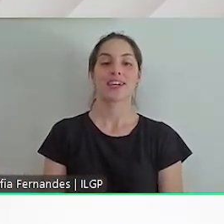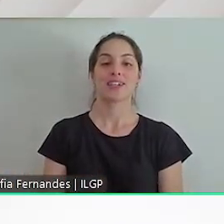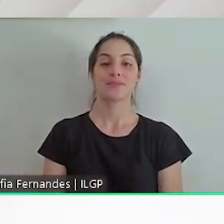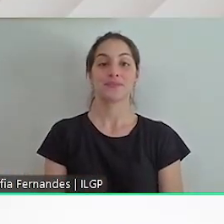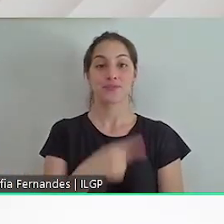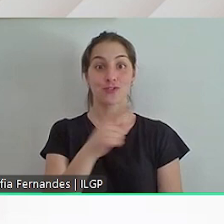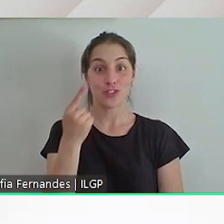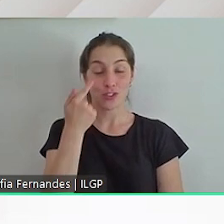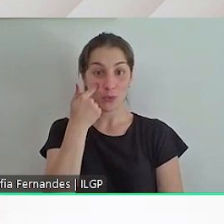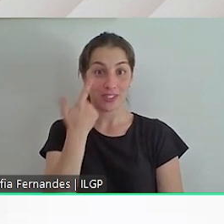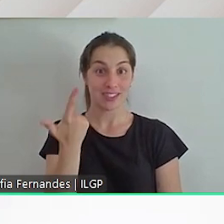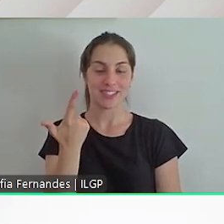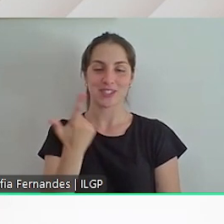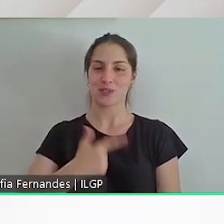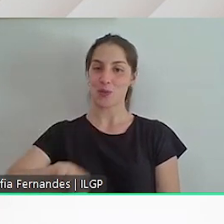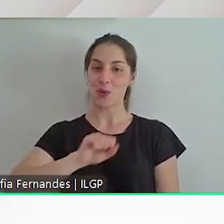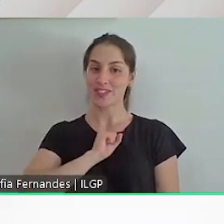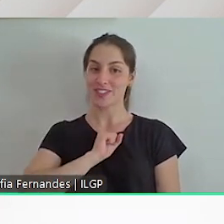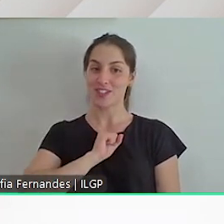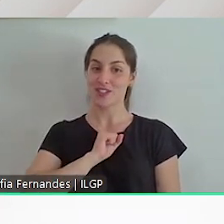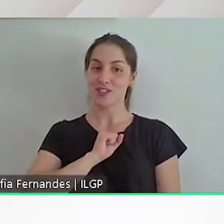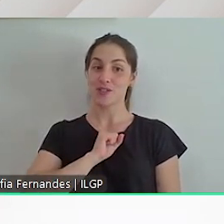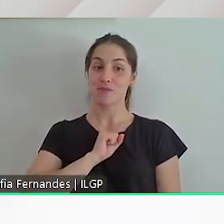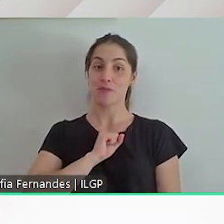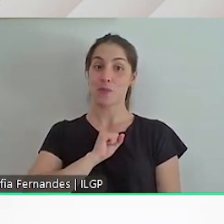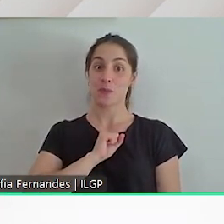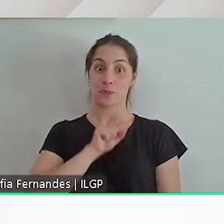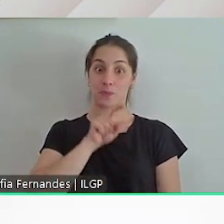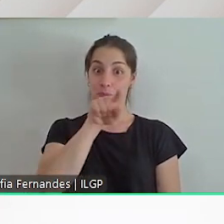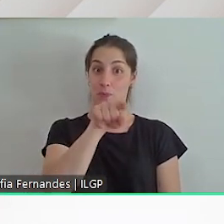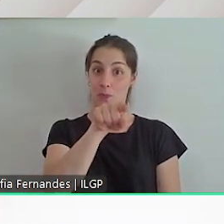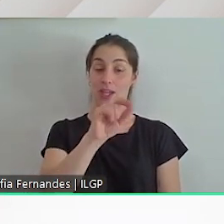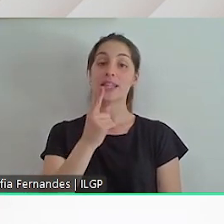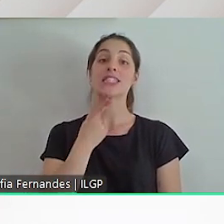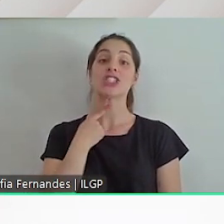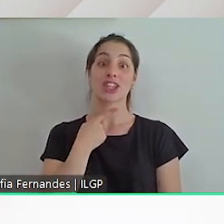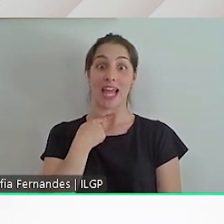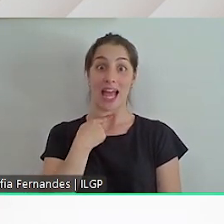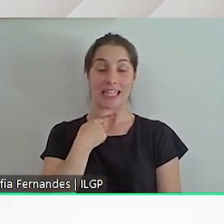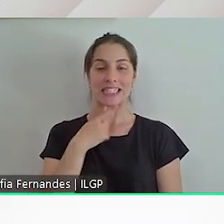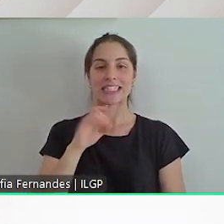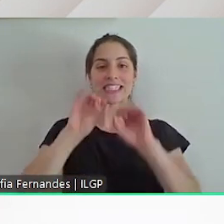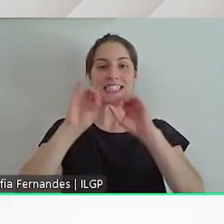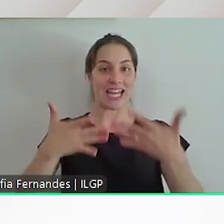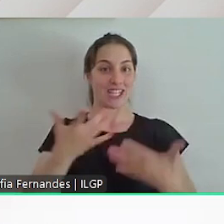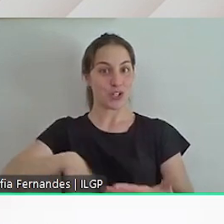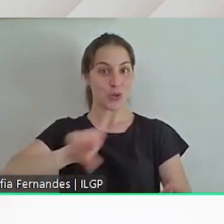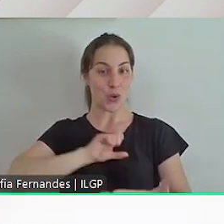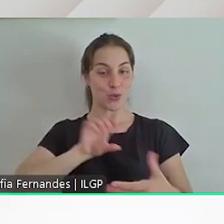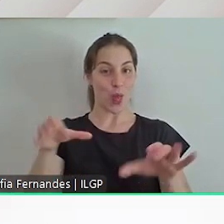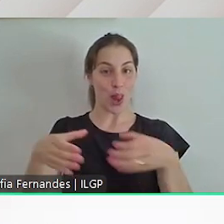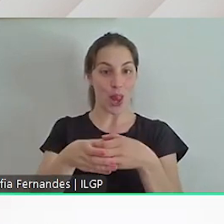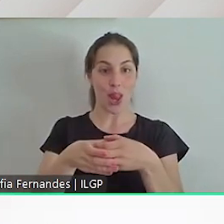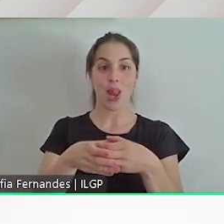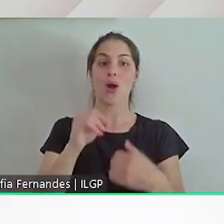conhecer o nosso mais recente ponto digital, o nosso site, o nosso novo microsite da